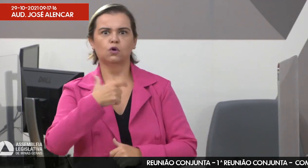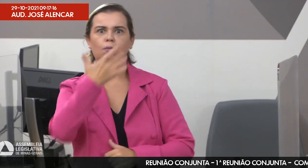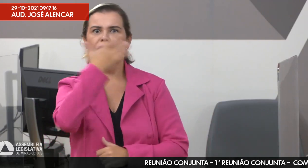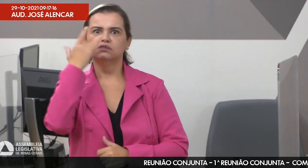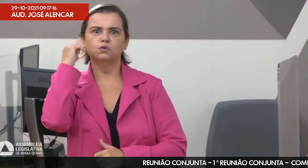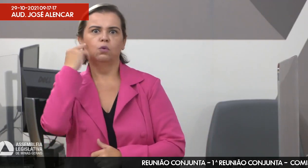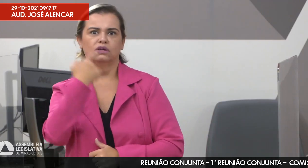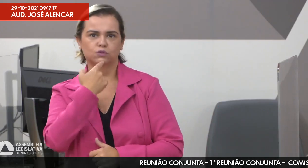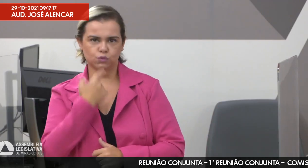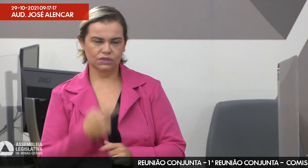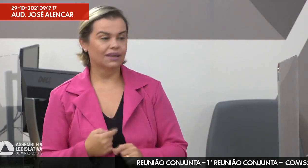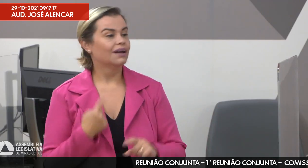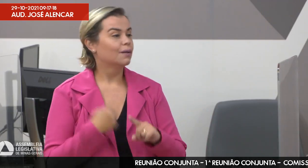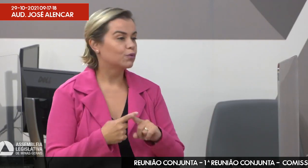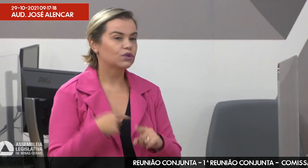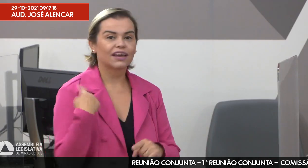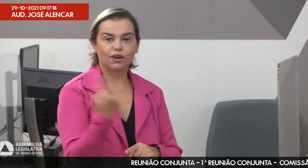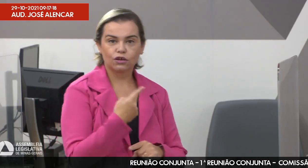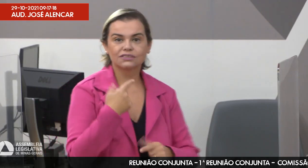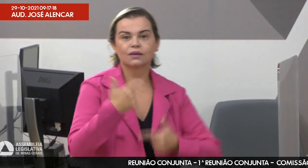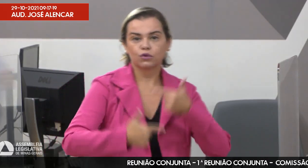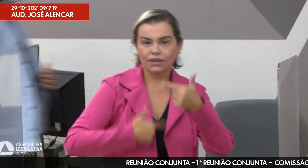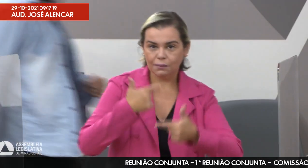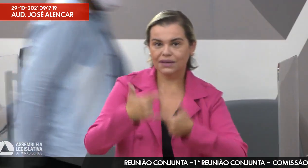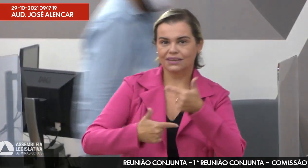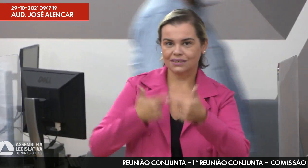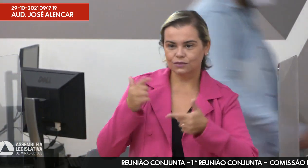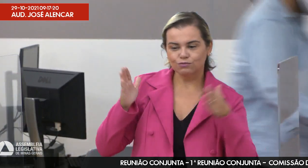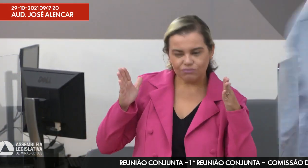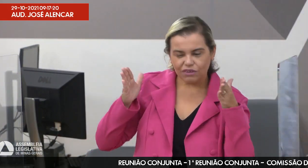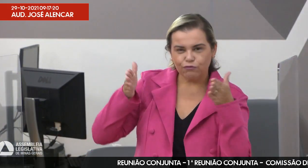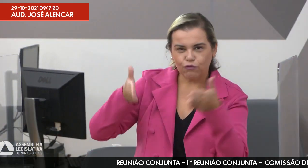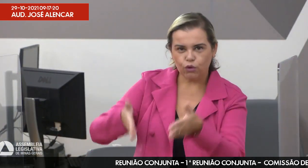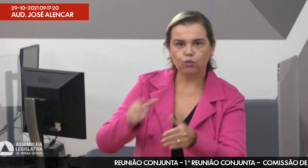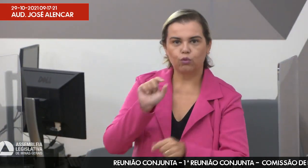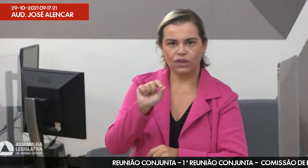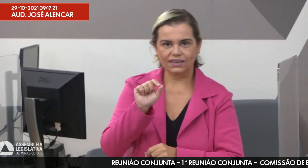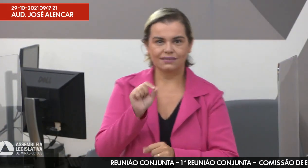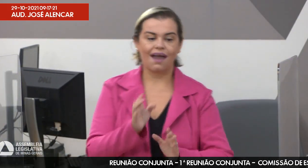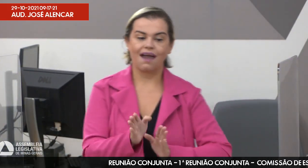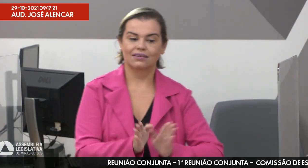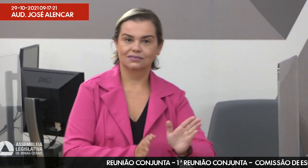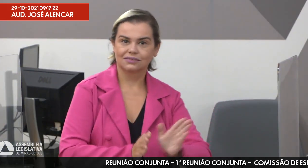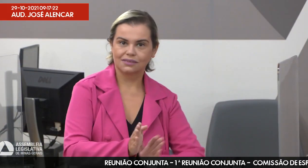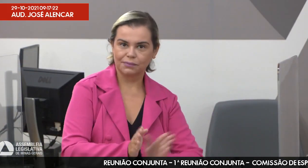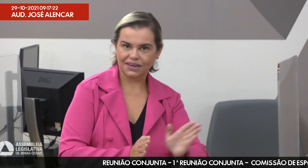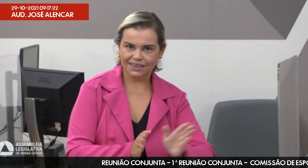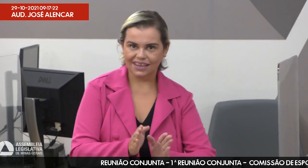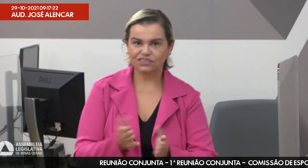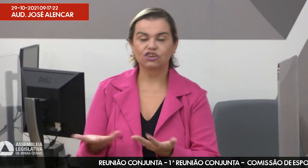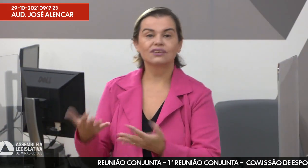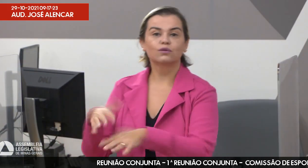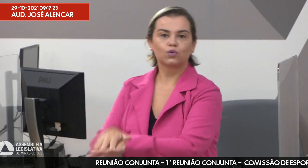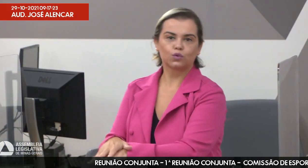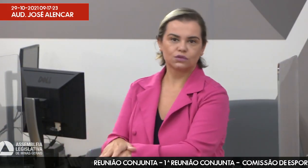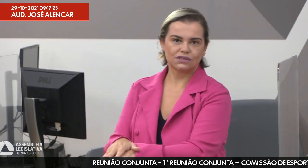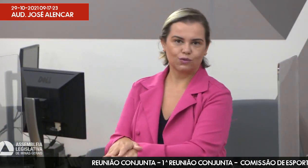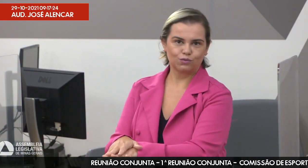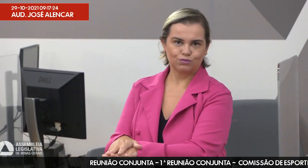É importante dizer que fiz essa audiodescrição, a autodescrição, ainda sendo uma pessoa surda, porque precisamos pensar